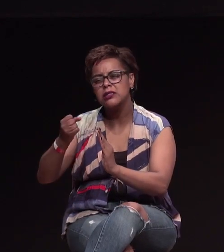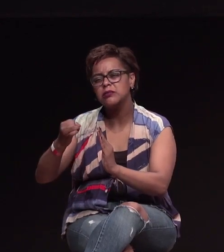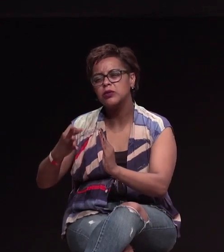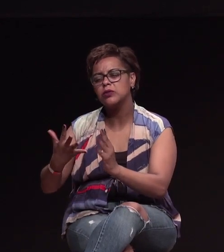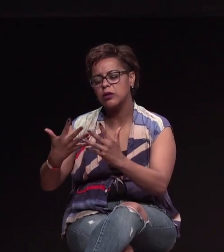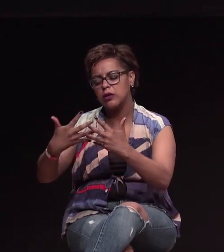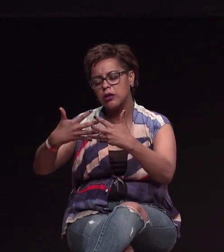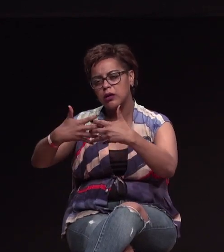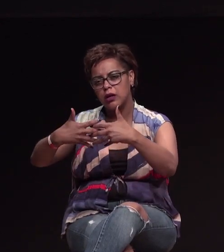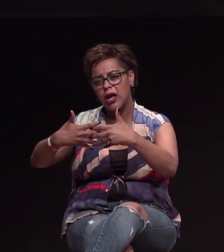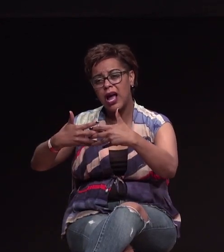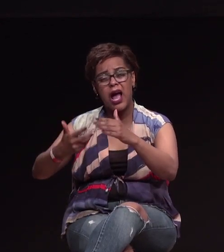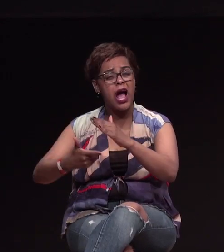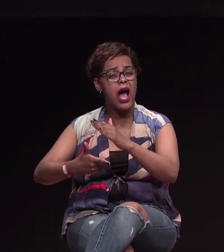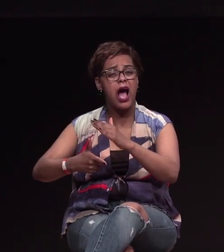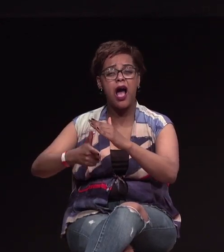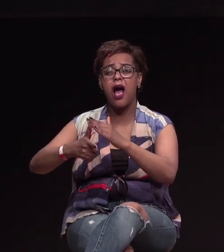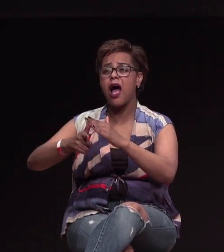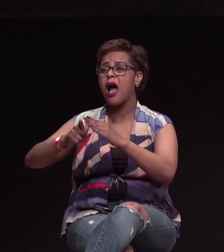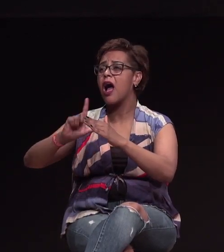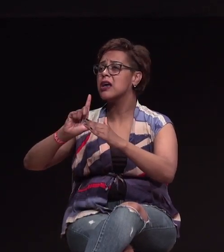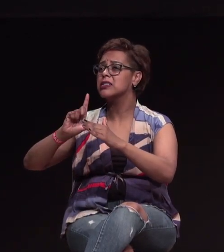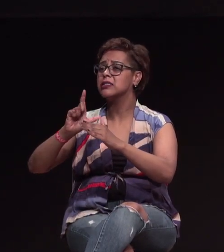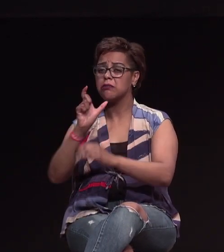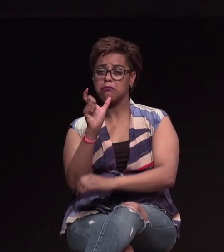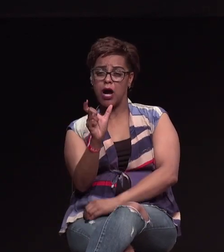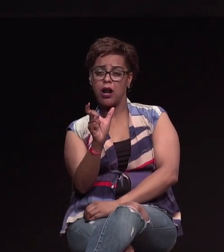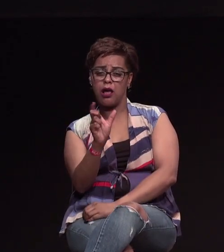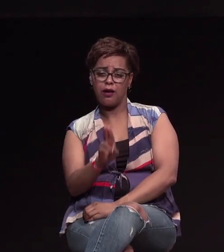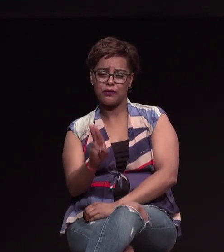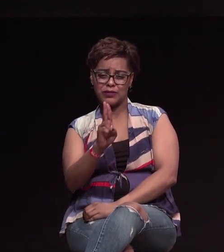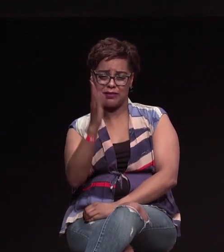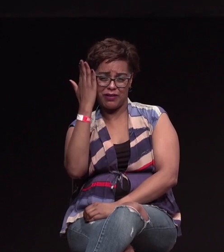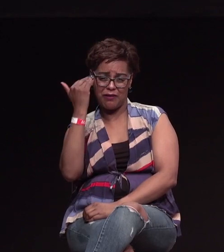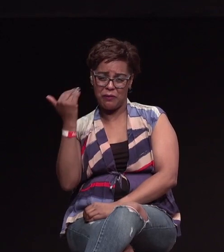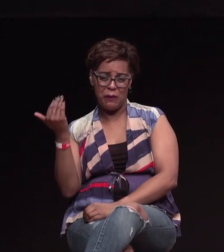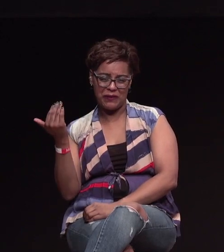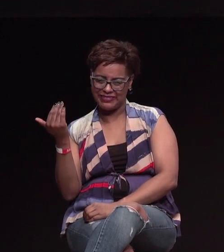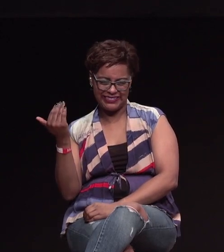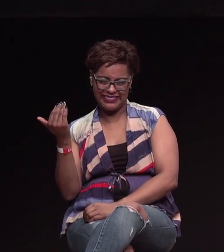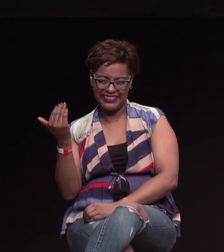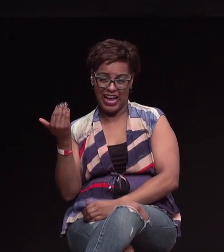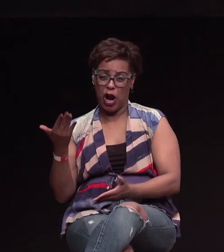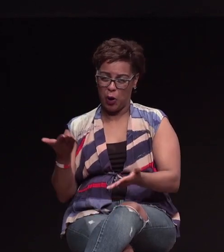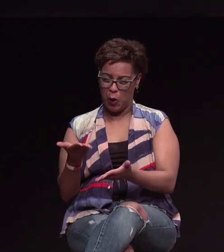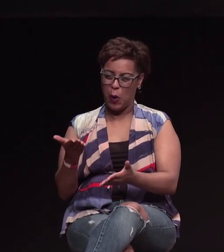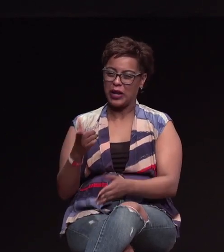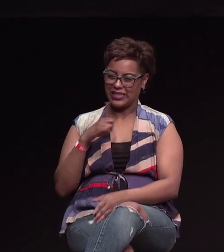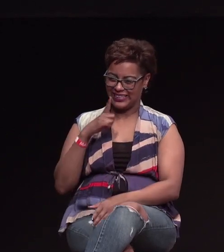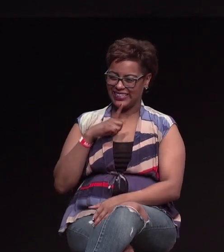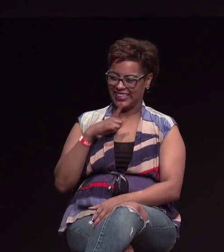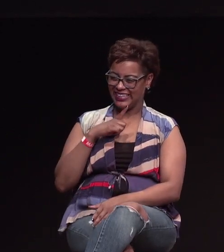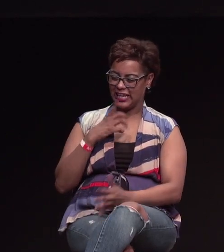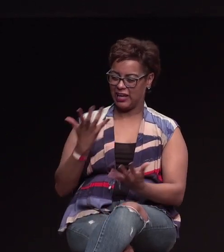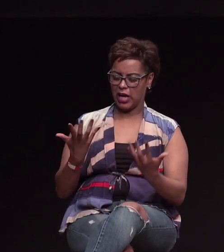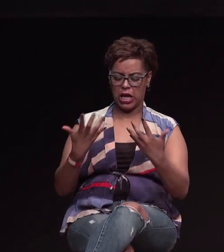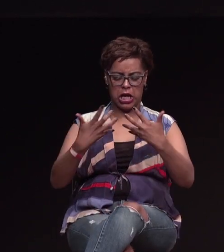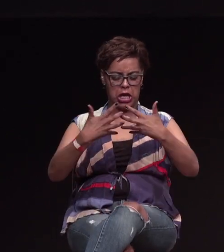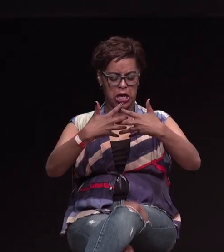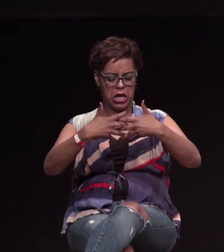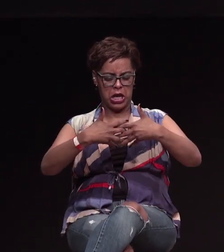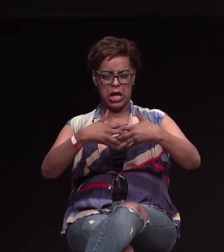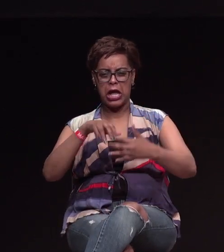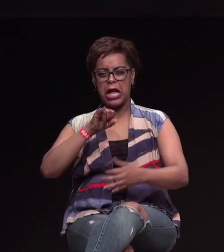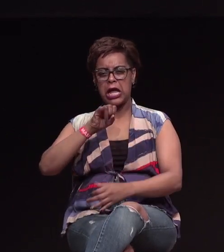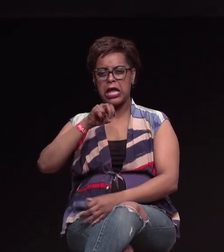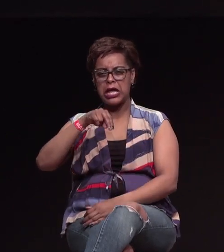interseccionalidade antes do termo existir. E a gente tem os ícones modernos aí da interseccionalidade, né, os